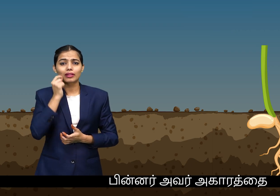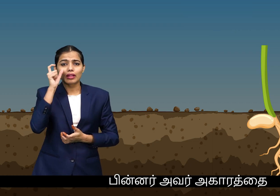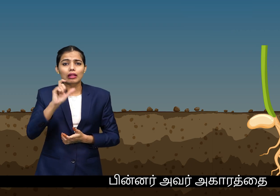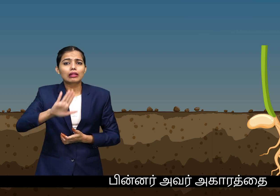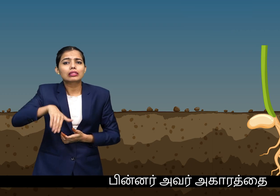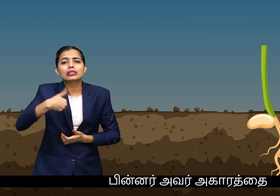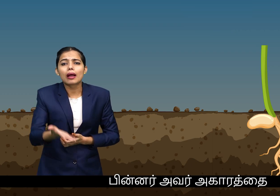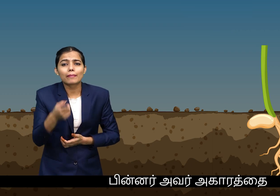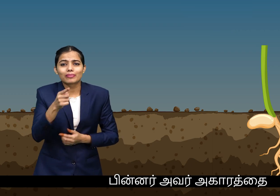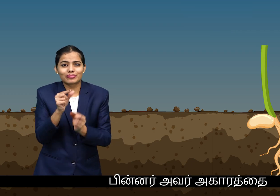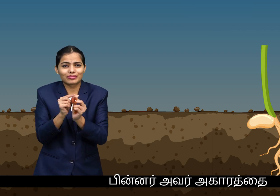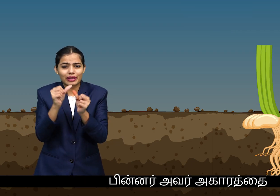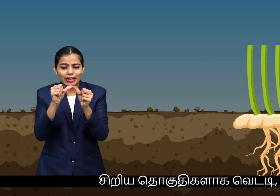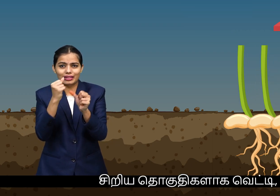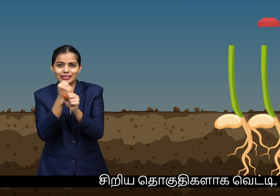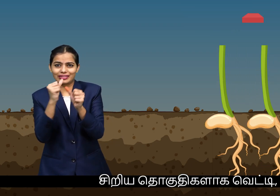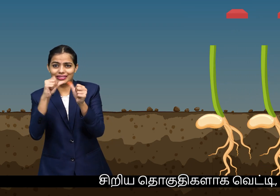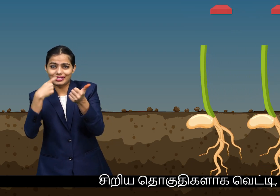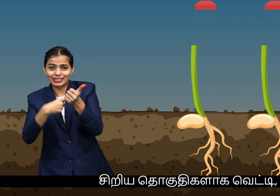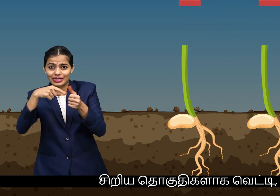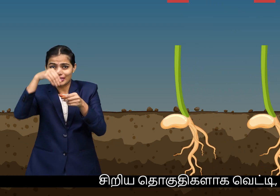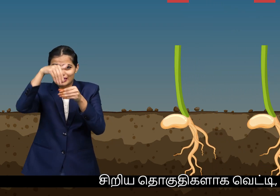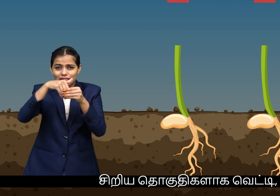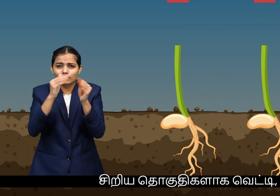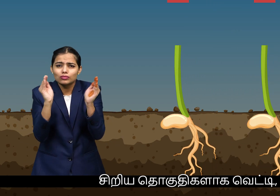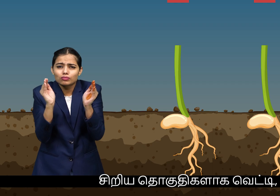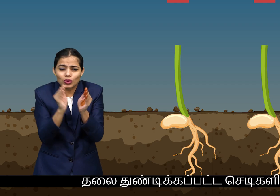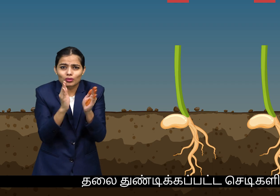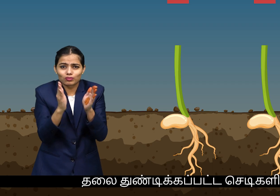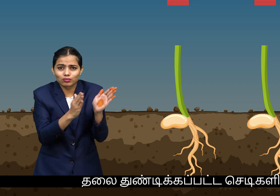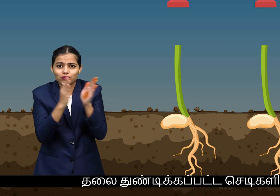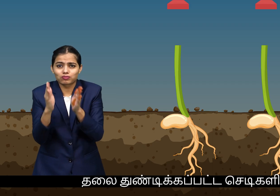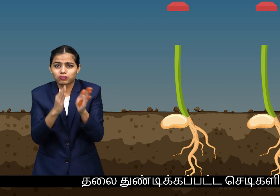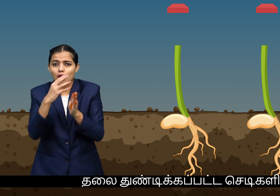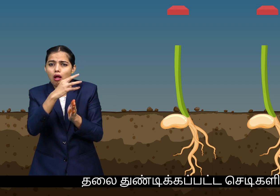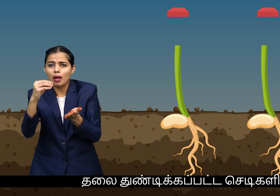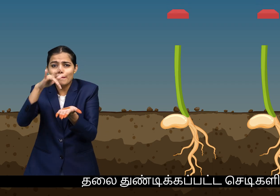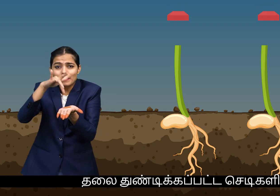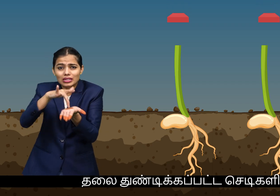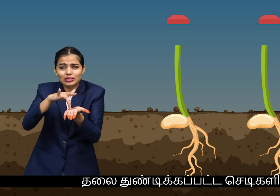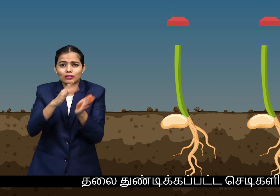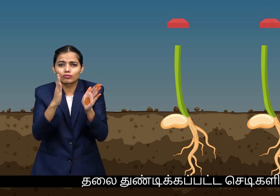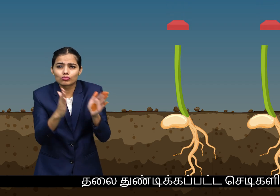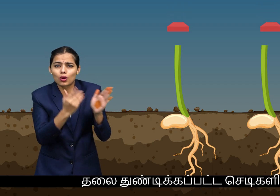பின்னர் அவர் அகாரத்தை சிறிய தொகுதிகளாக வெட்டி தலை துண்டிக்கப்பட்ட